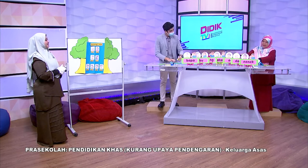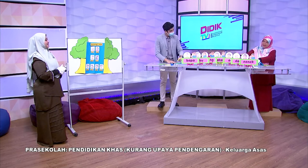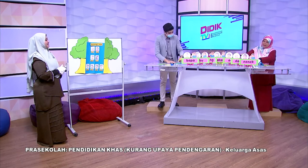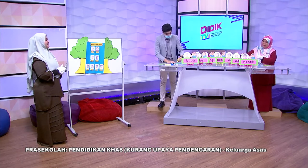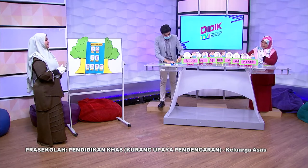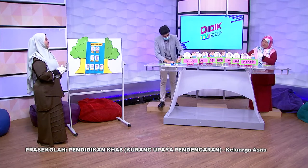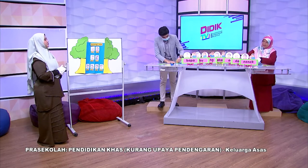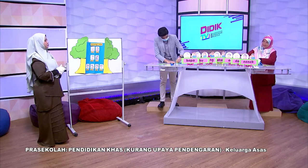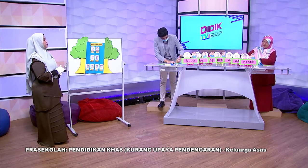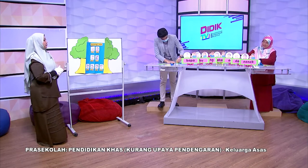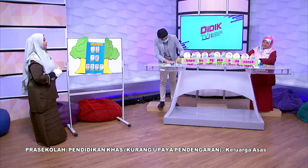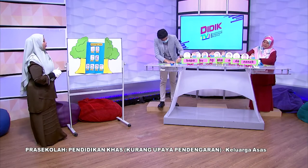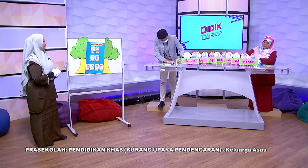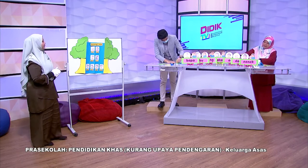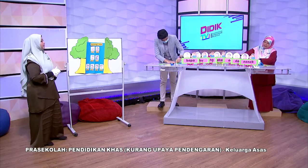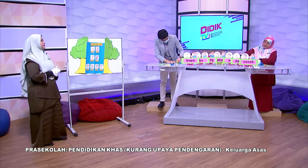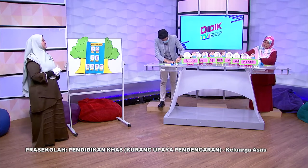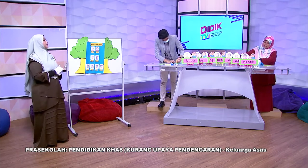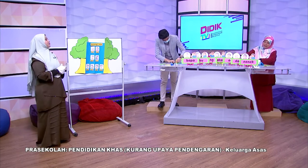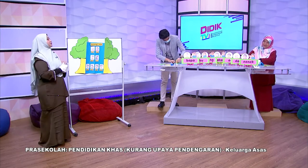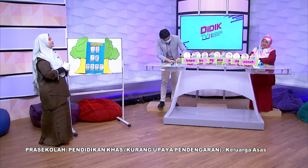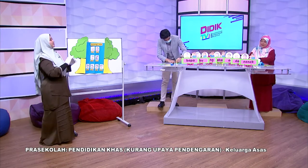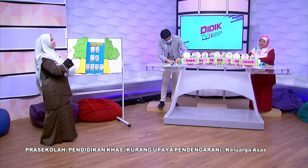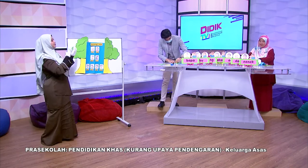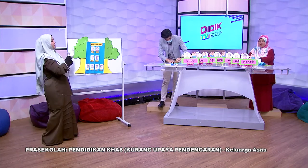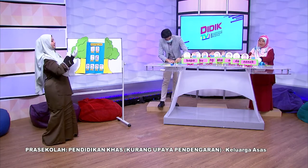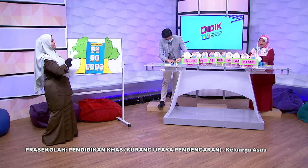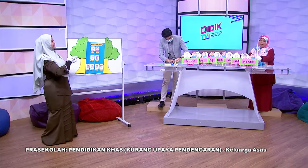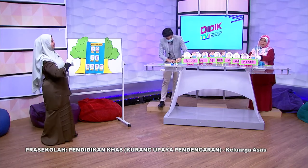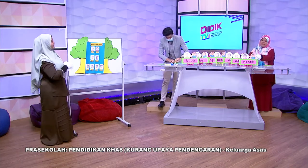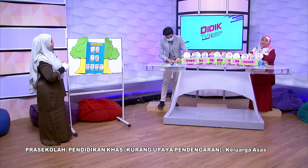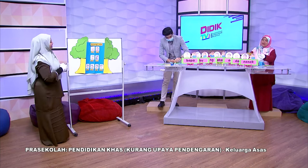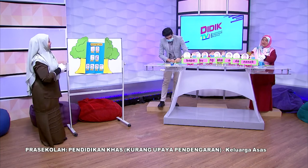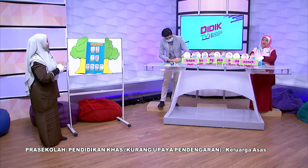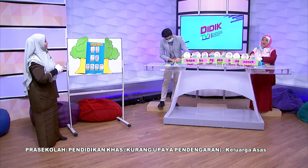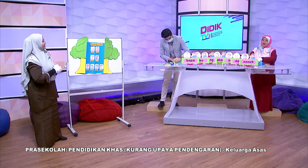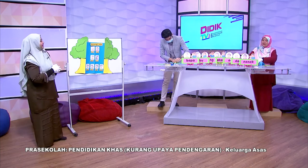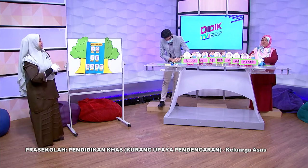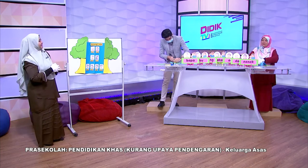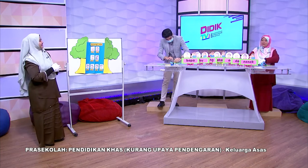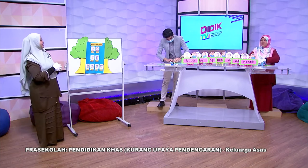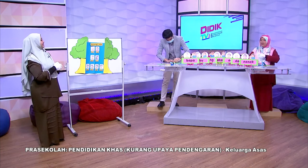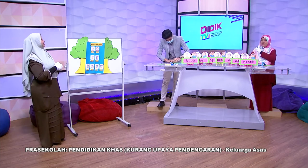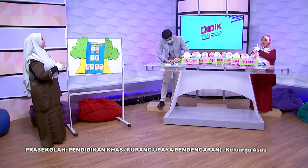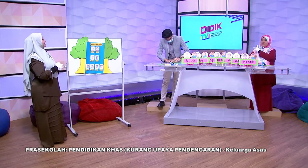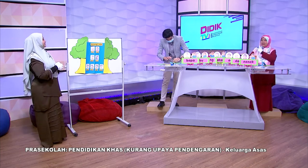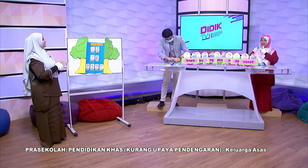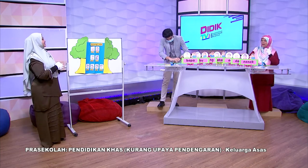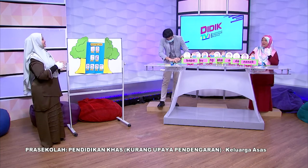sepi saja ji-hye pasti kapok jatuh salah ah betul pendek kiri